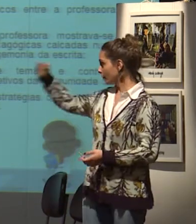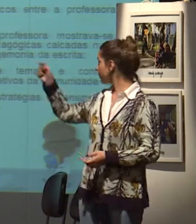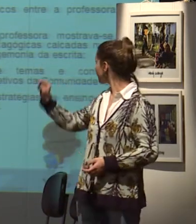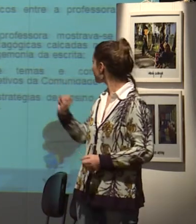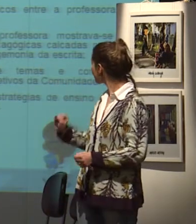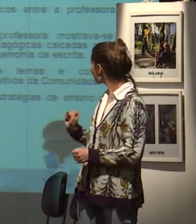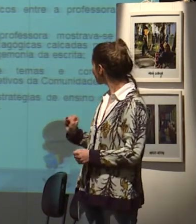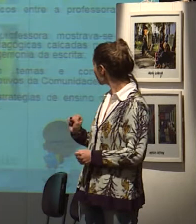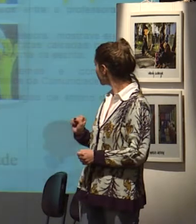Pode passar, por favor.